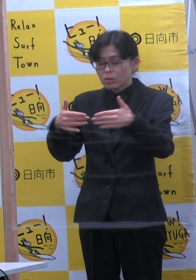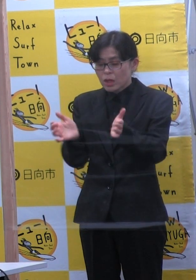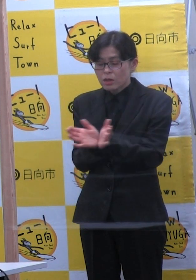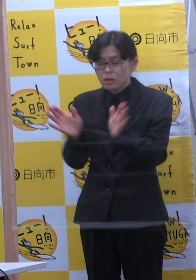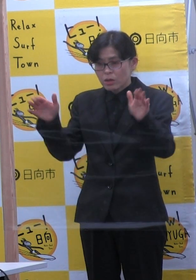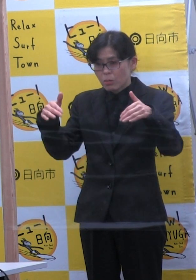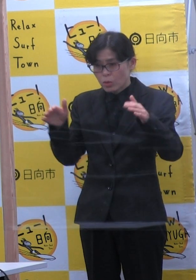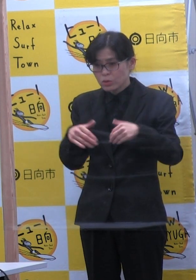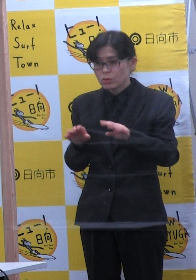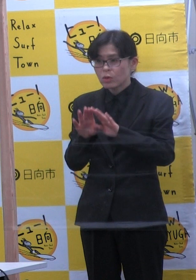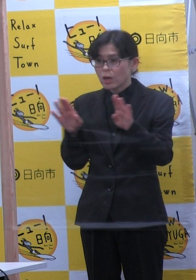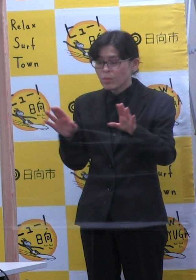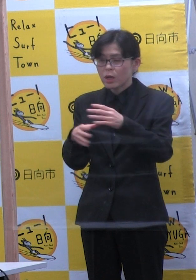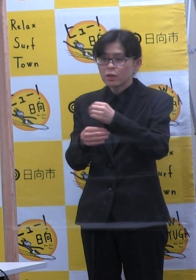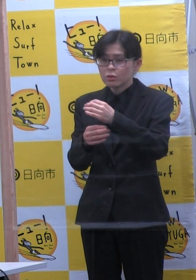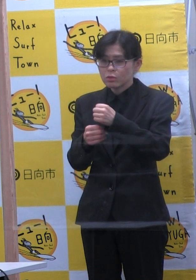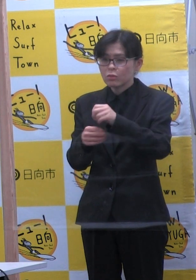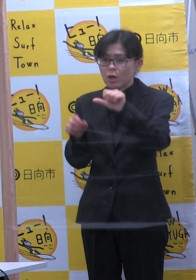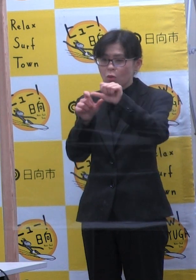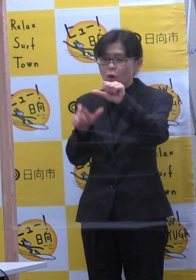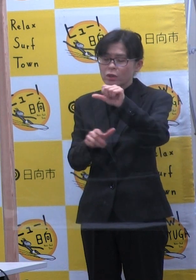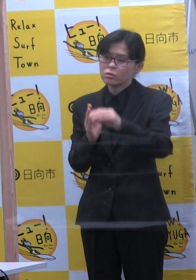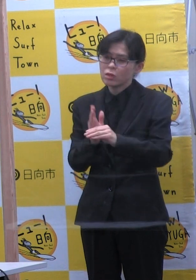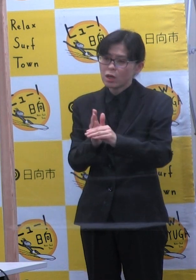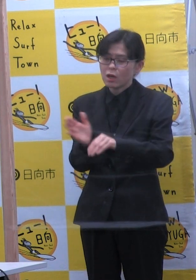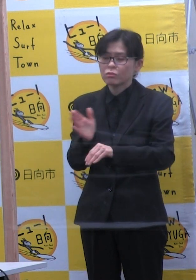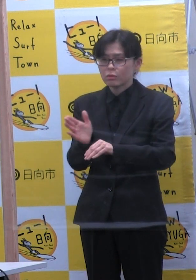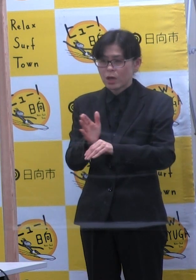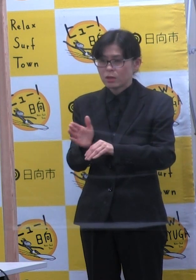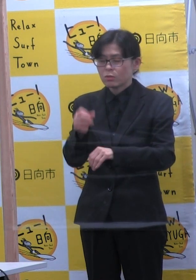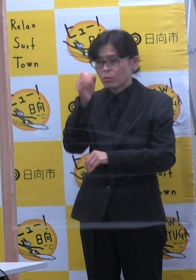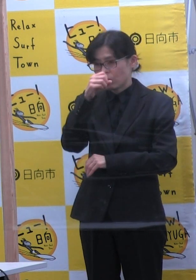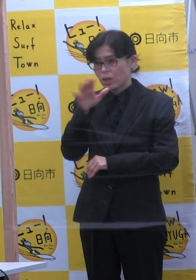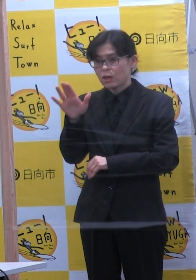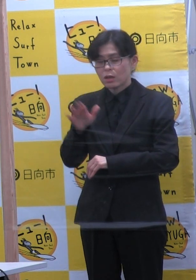については、5月中旬以降を予定をしています。